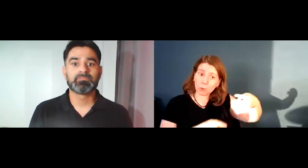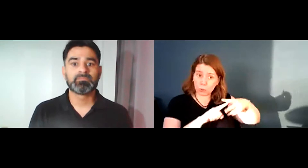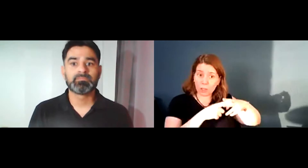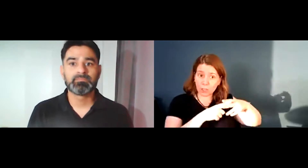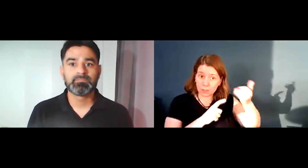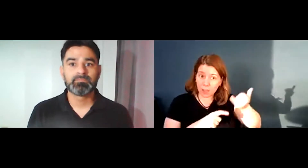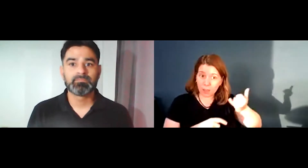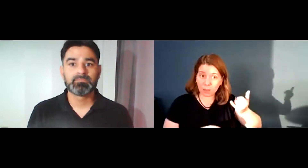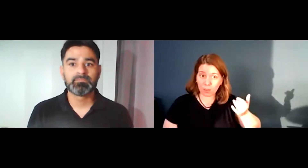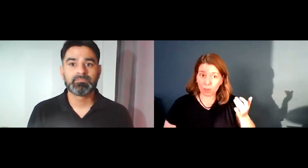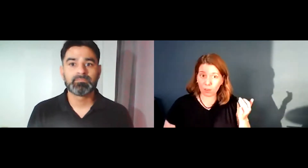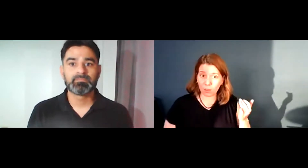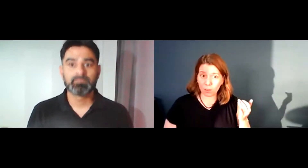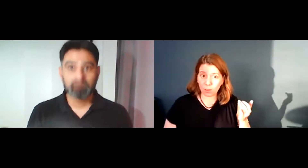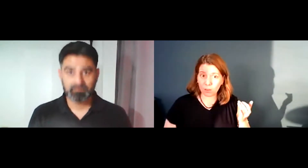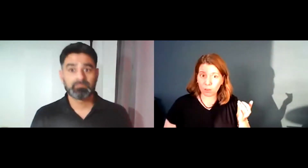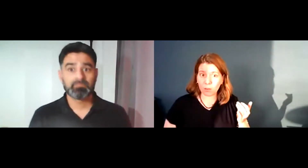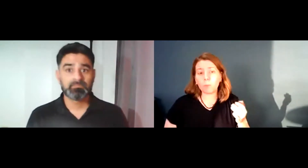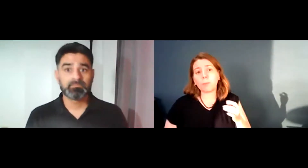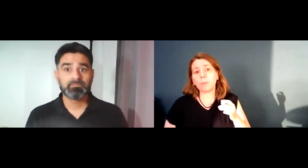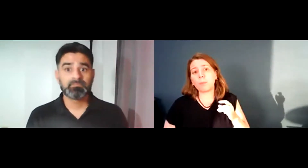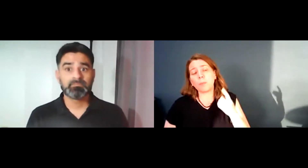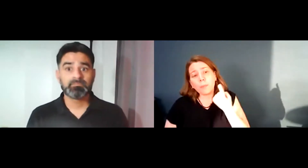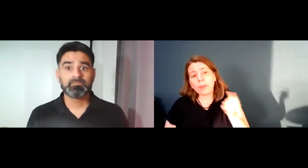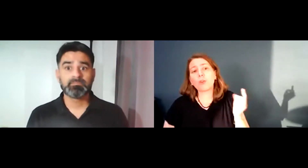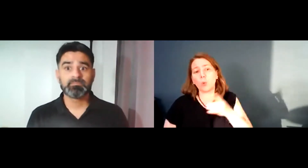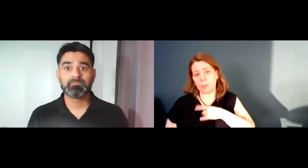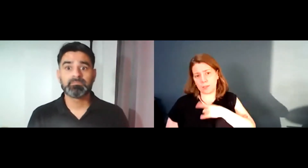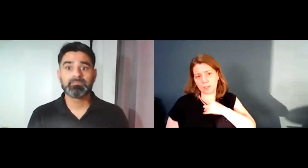de Bahía Blanca acá, con la Universidad del Sur.